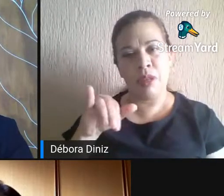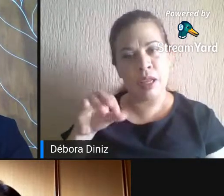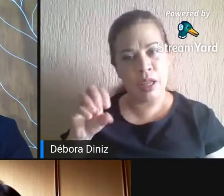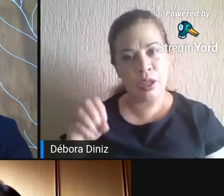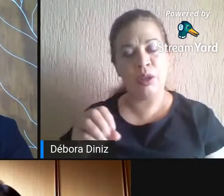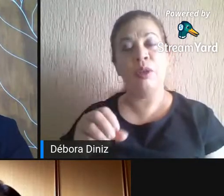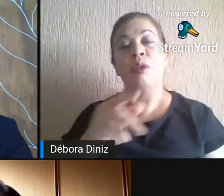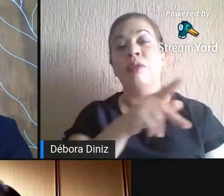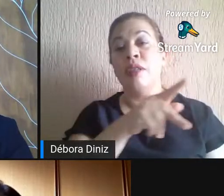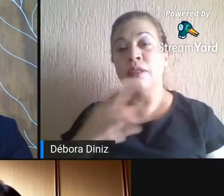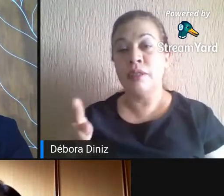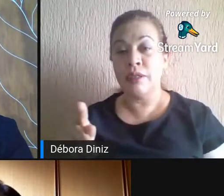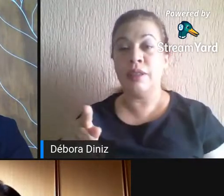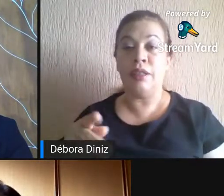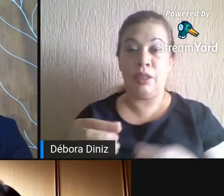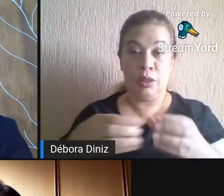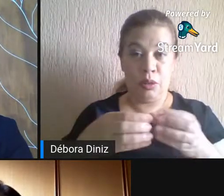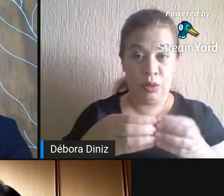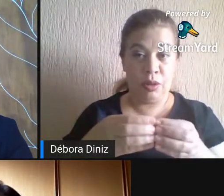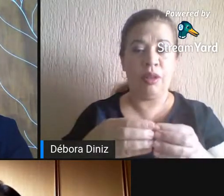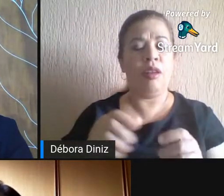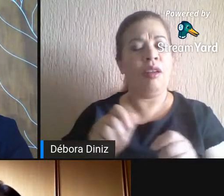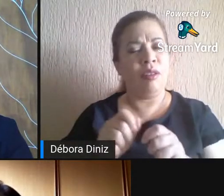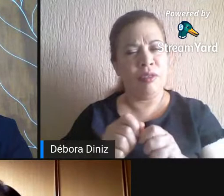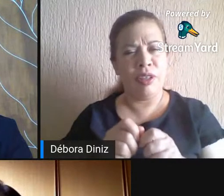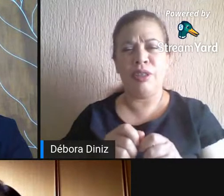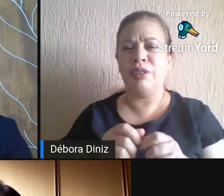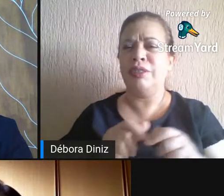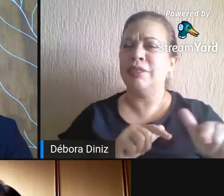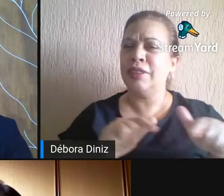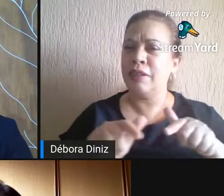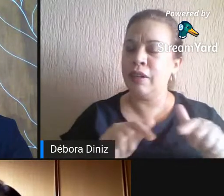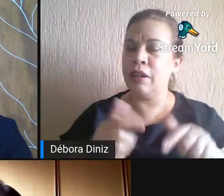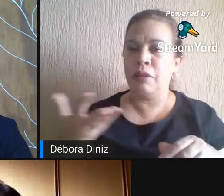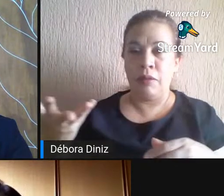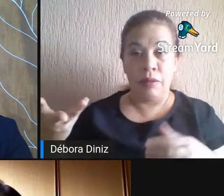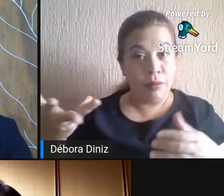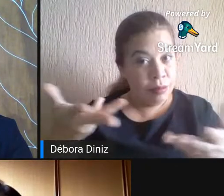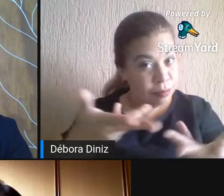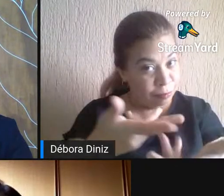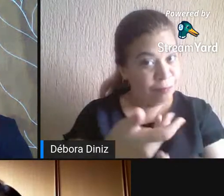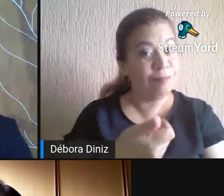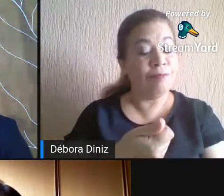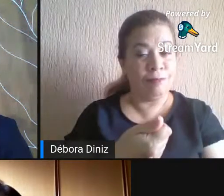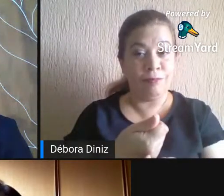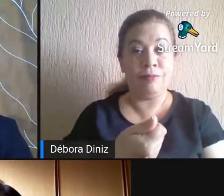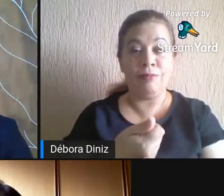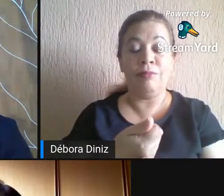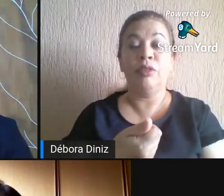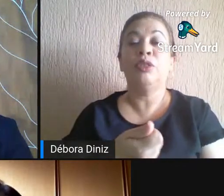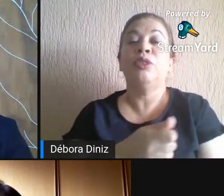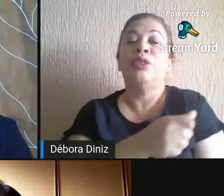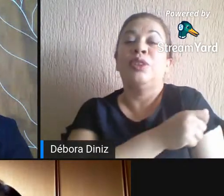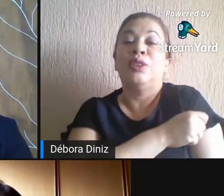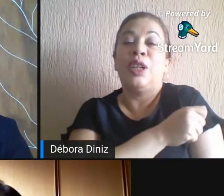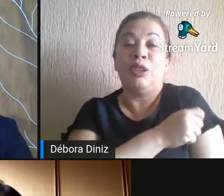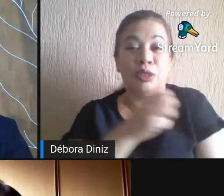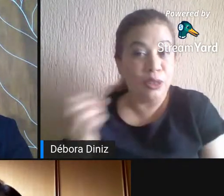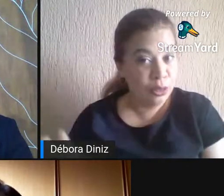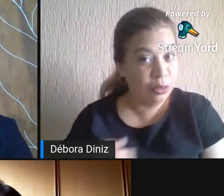comissão, que fez um trabalho muito competente na seleção desses candidatos que hoje estão aqui como nossos novos alunos.